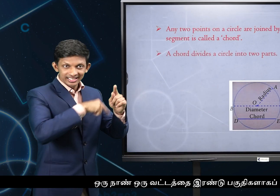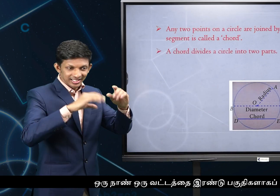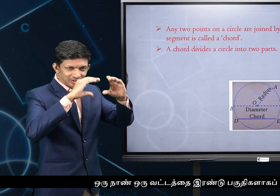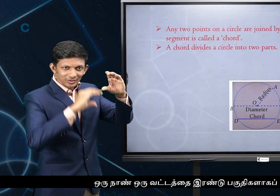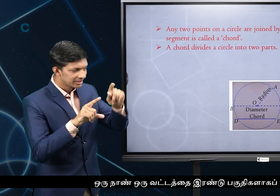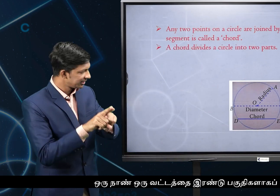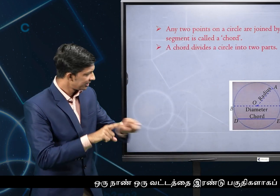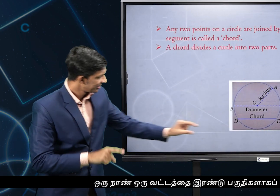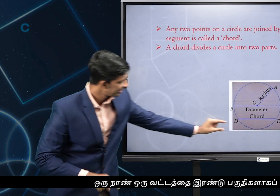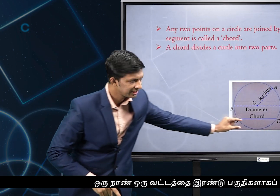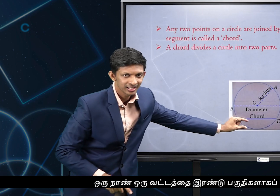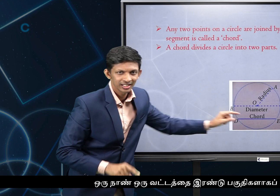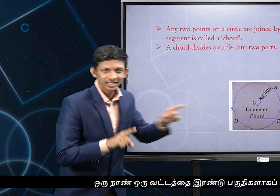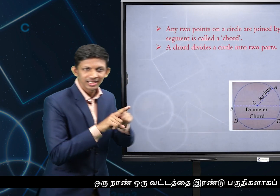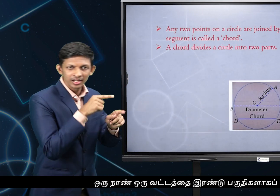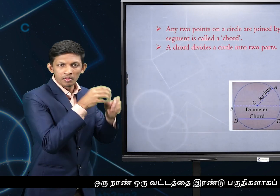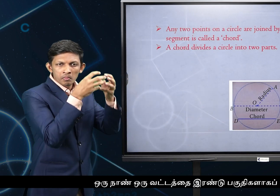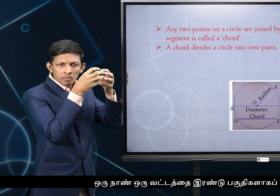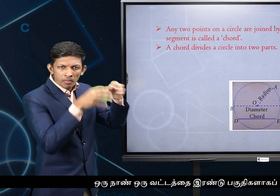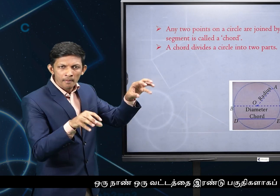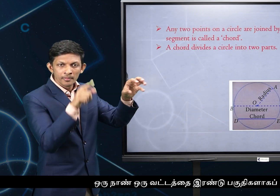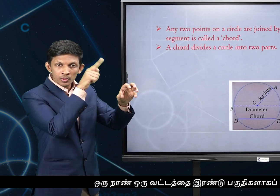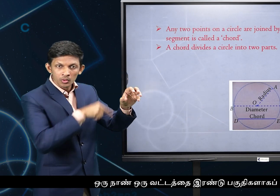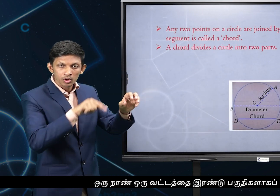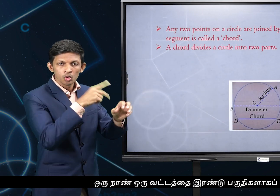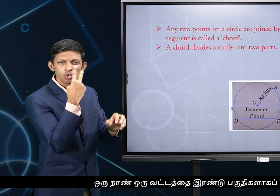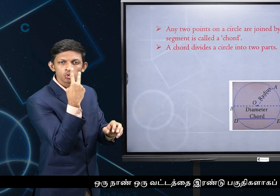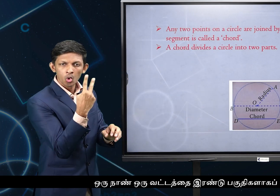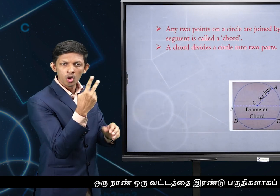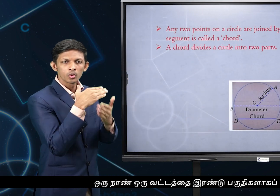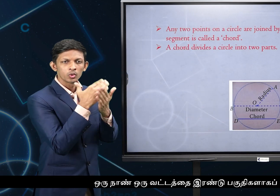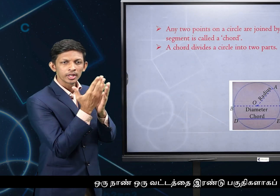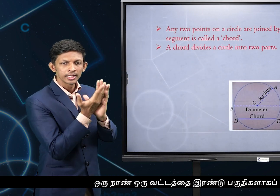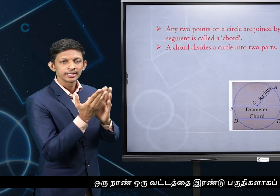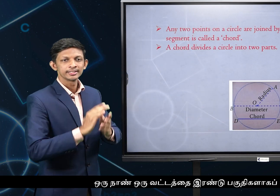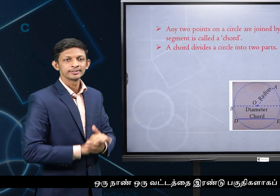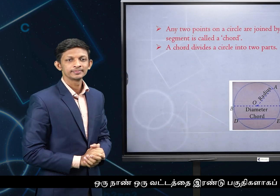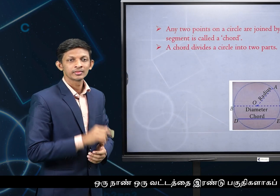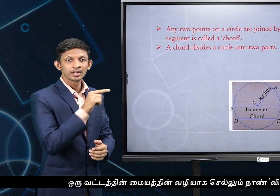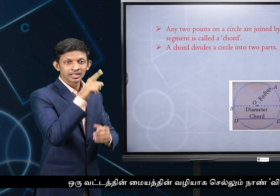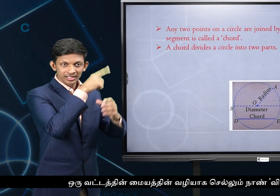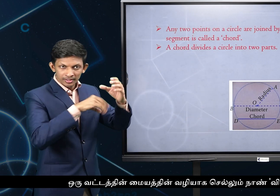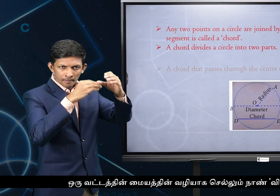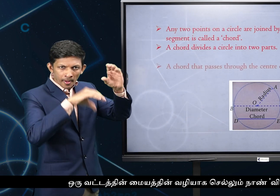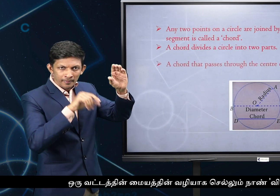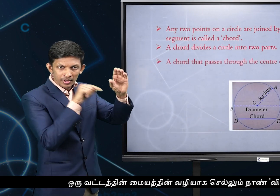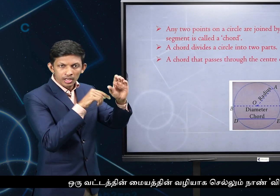ஒரு நாண் ஒரு வட்டத்தை 2 பகுதிகளாக பிரிக்கிறது. ஒரு வட்டத்தின்